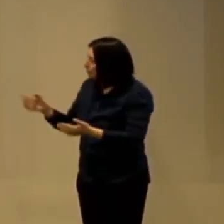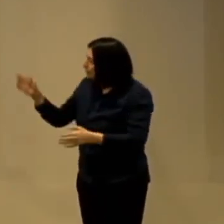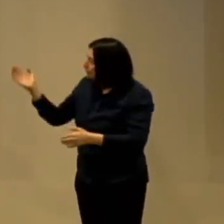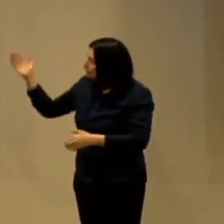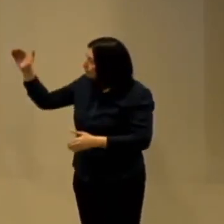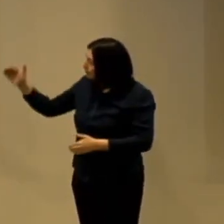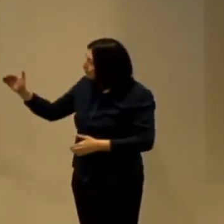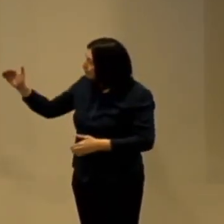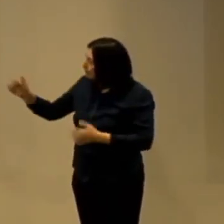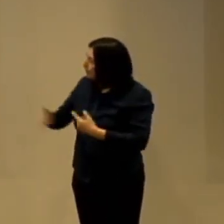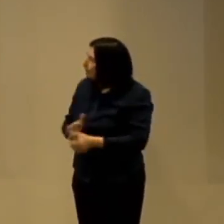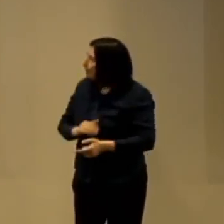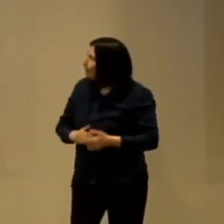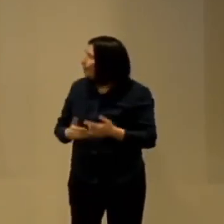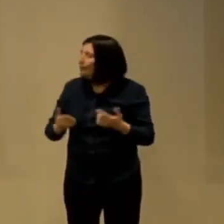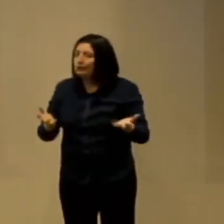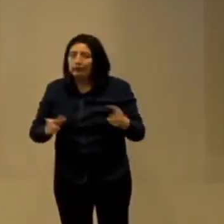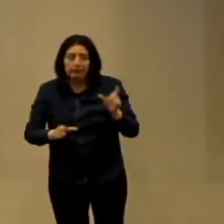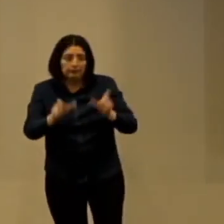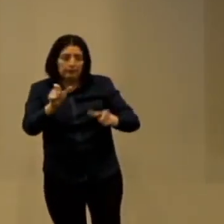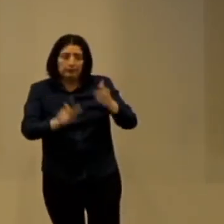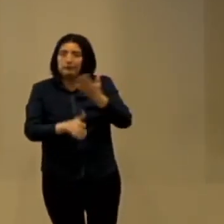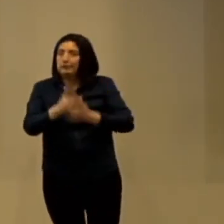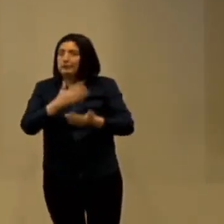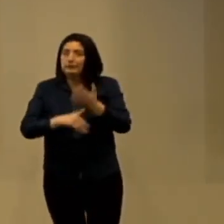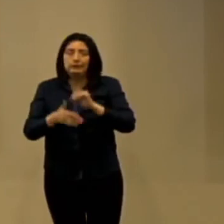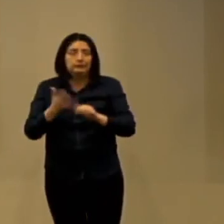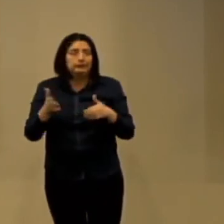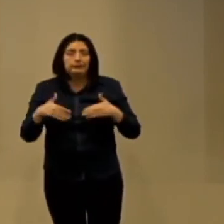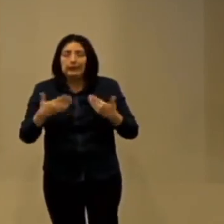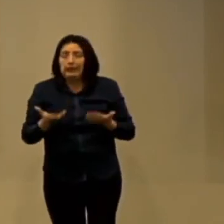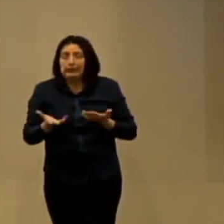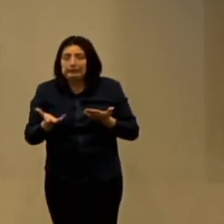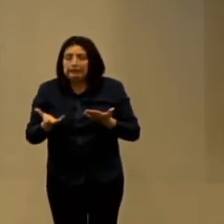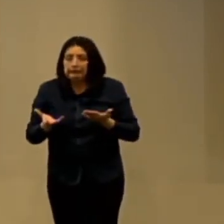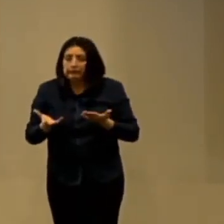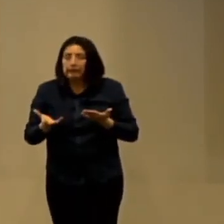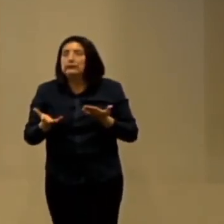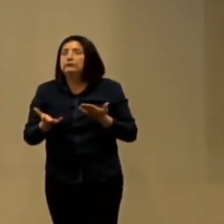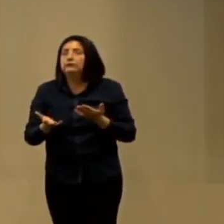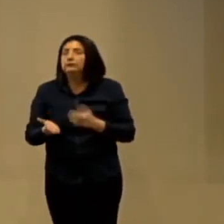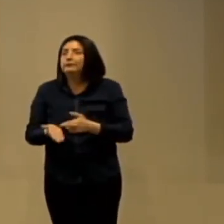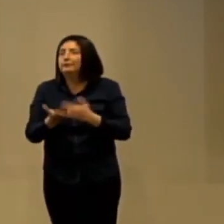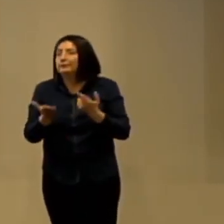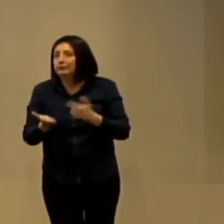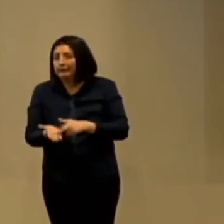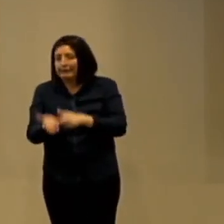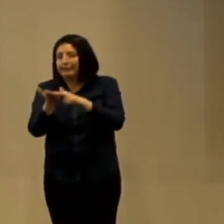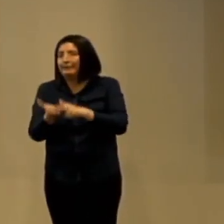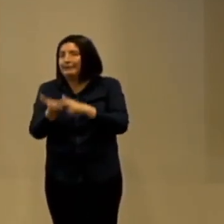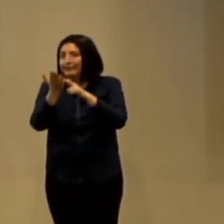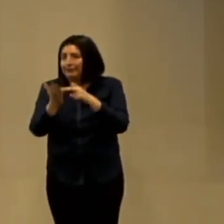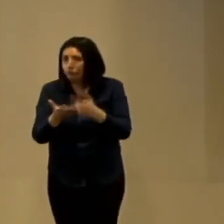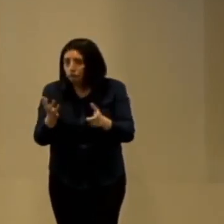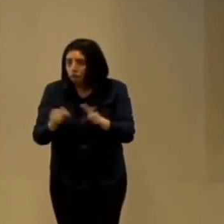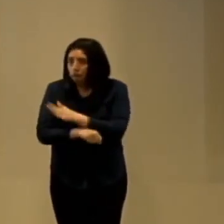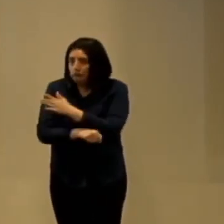es el limitado acceso de personas con discapacidad a las prestaciones de rehabilitación integral. Hablo de rehabilitación